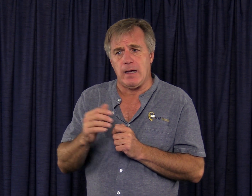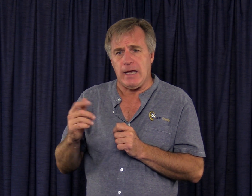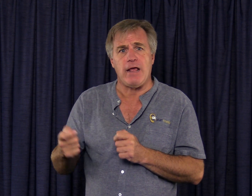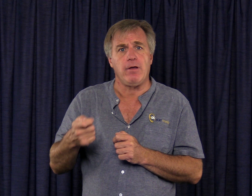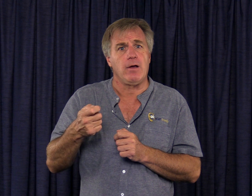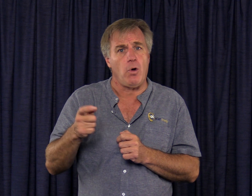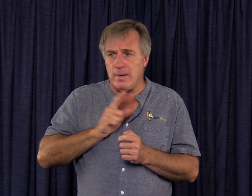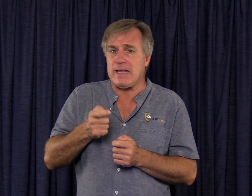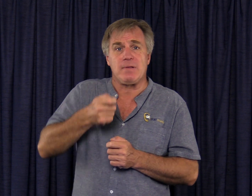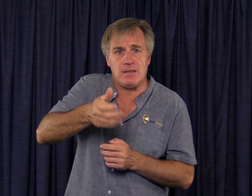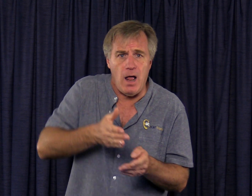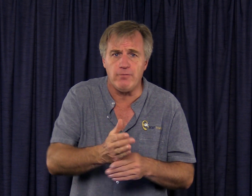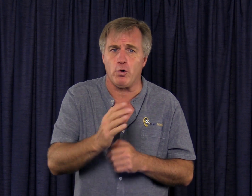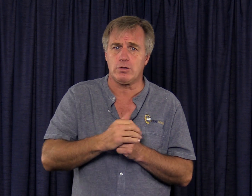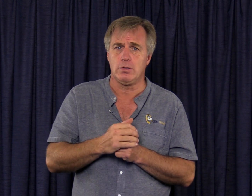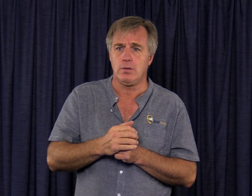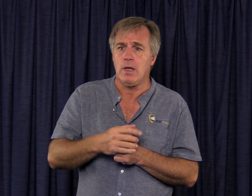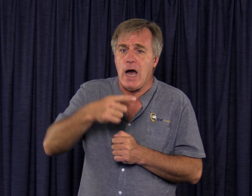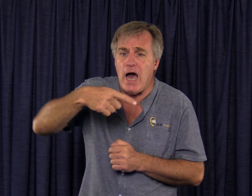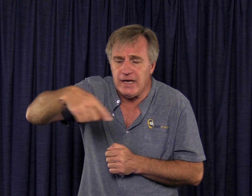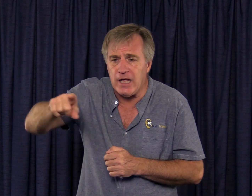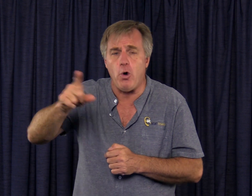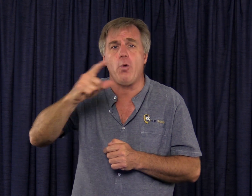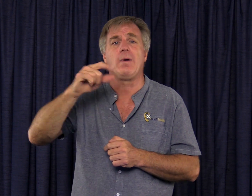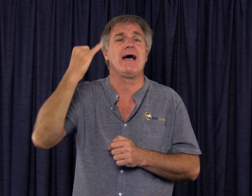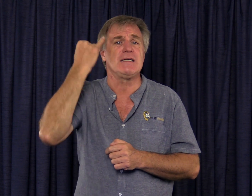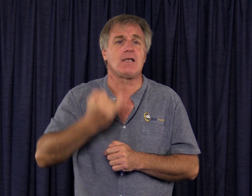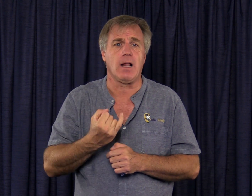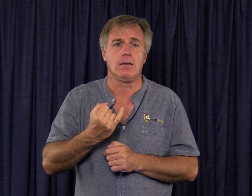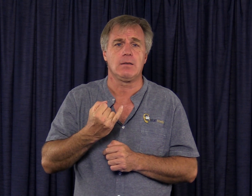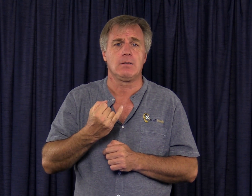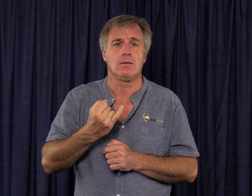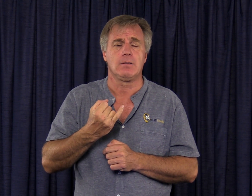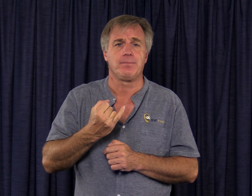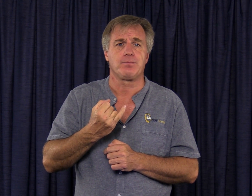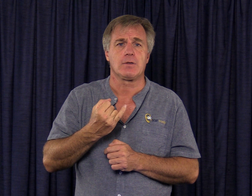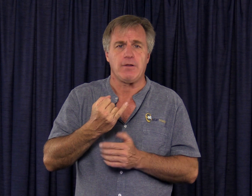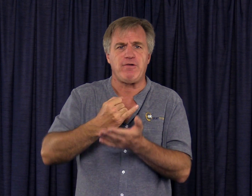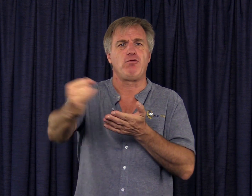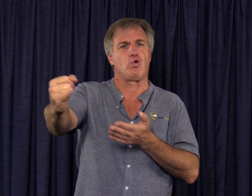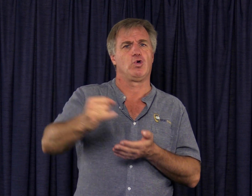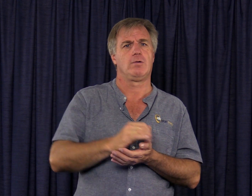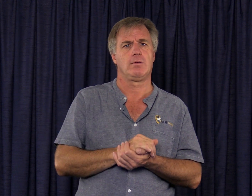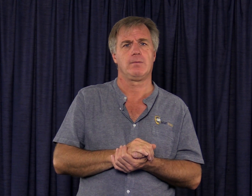en hy omdat hy betaal word gaan hy om Israel te vervloek.